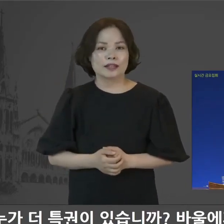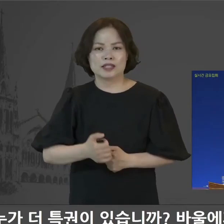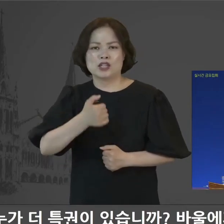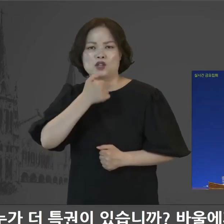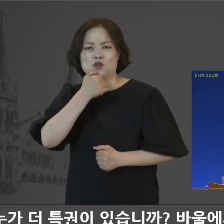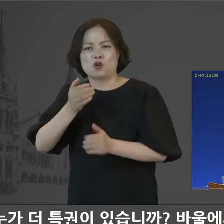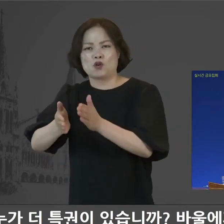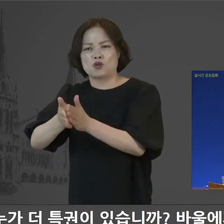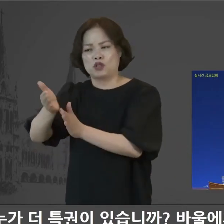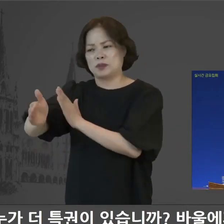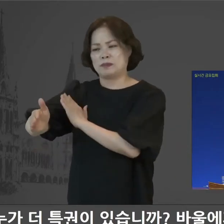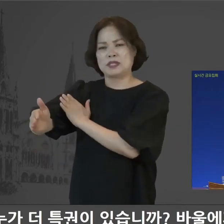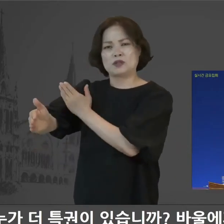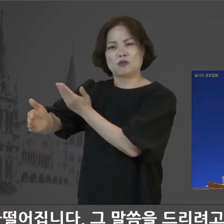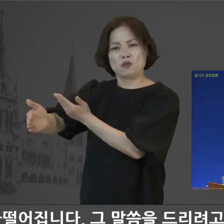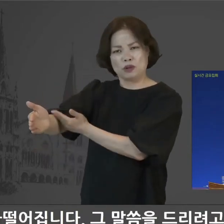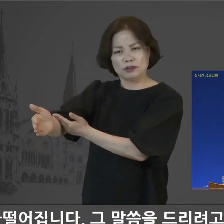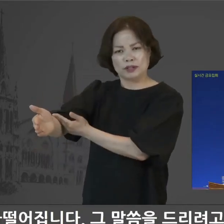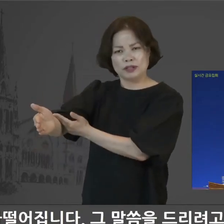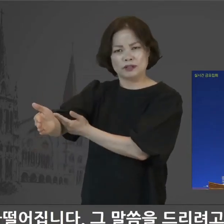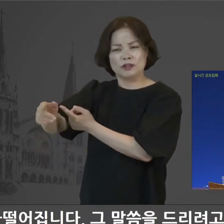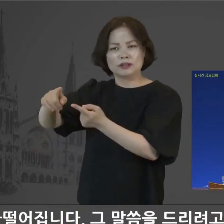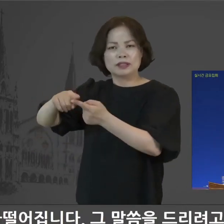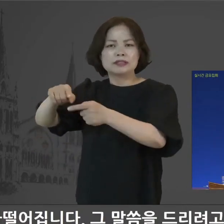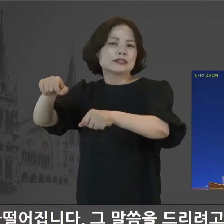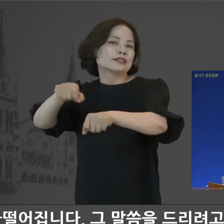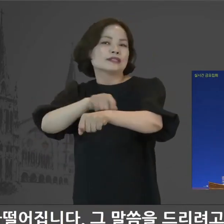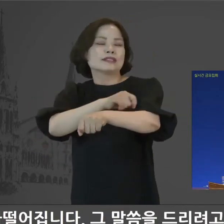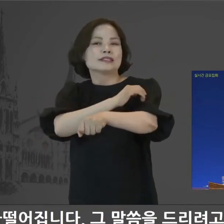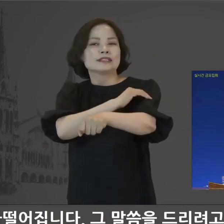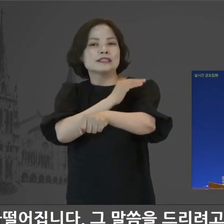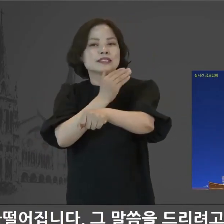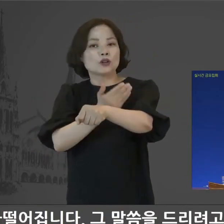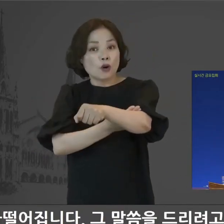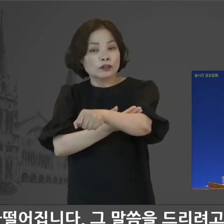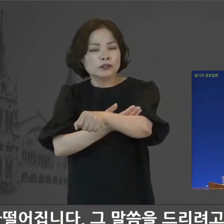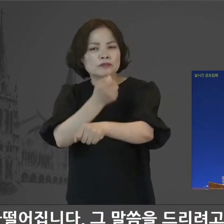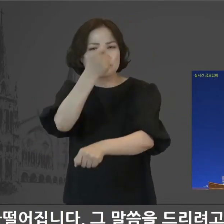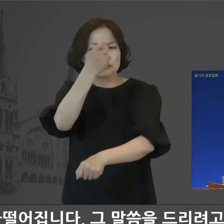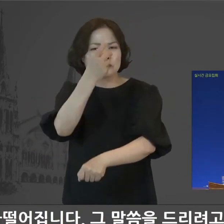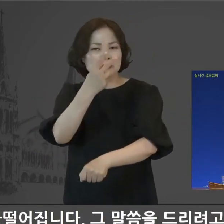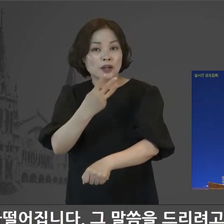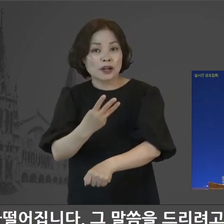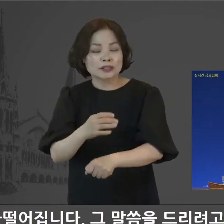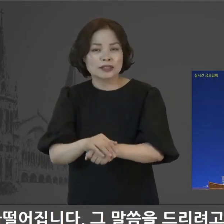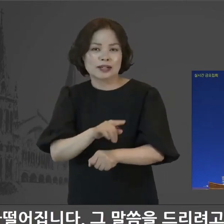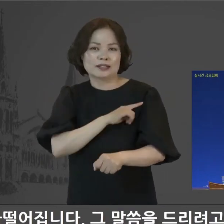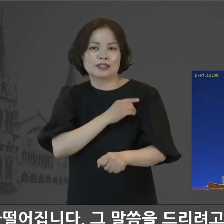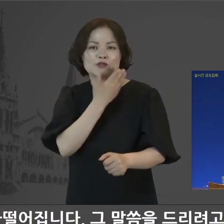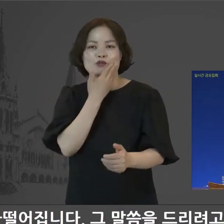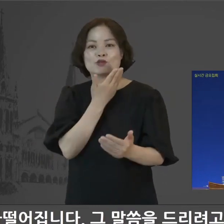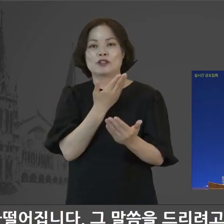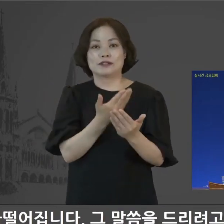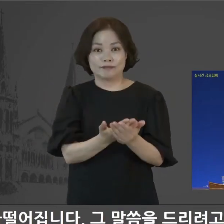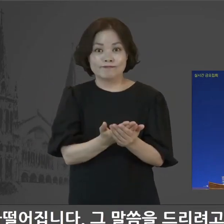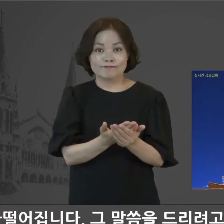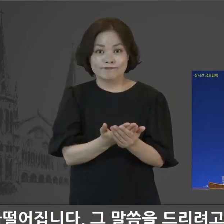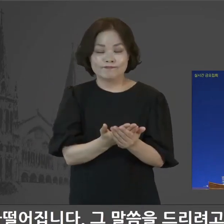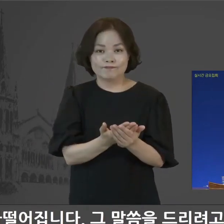로마 시민권이라는 것의 특권은 몇 가지가 있지만 가장 중요한 특권은